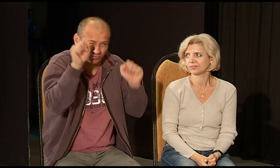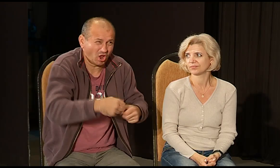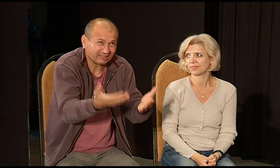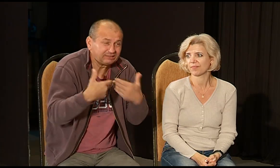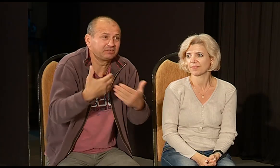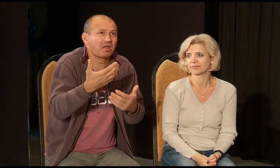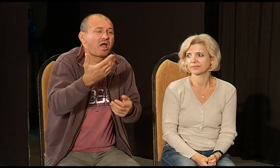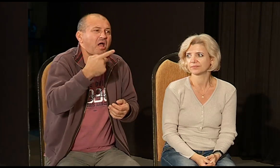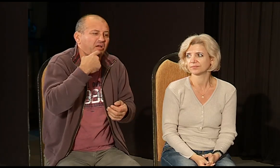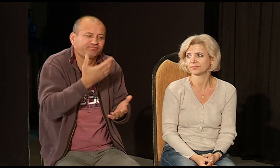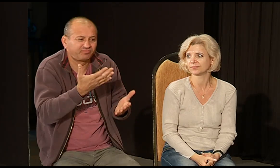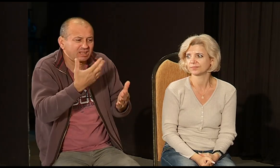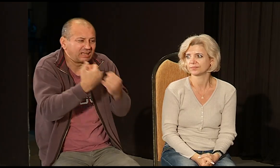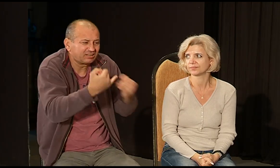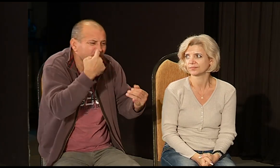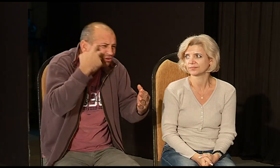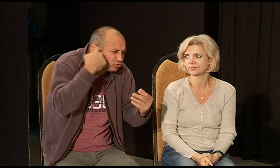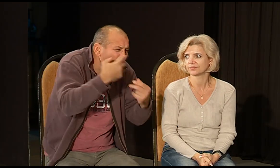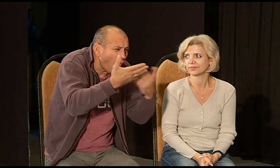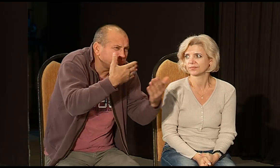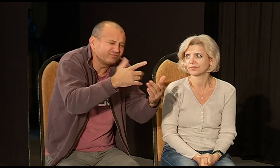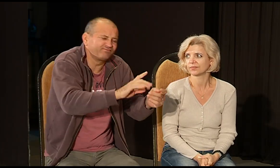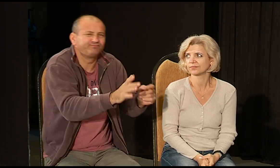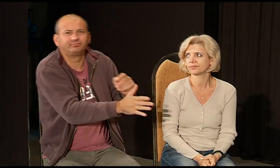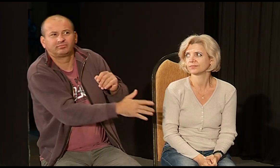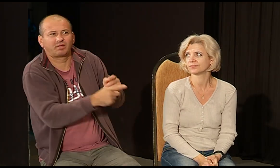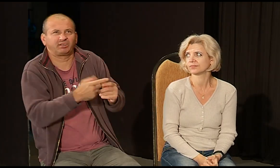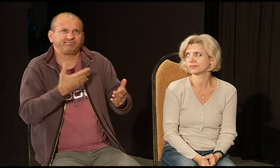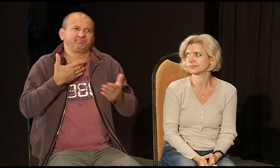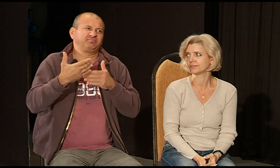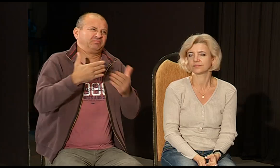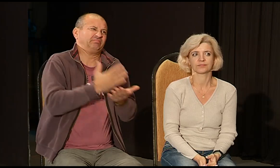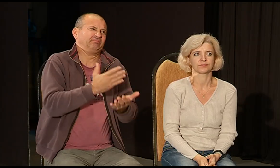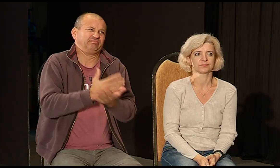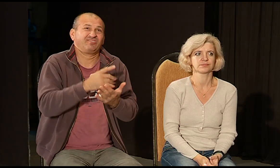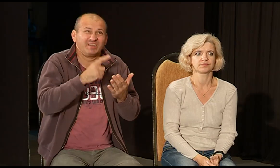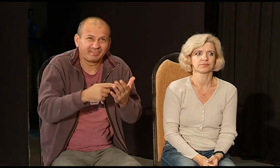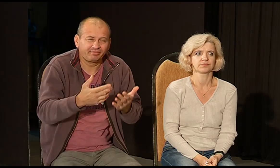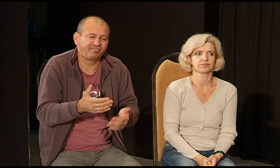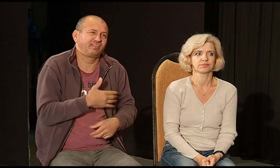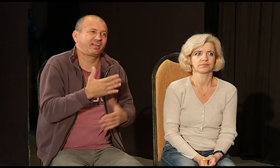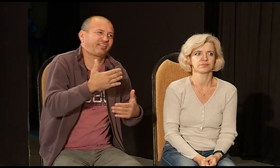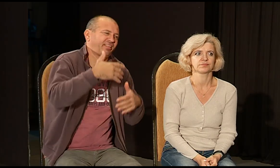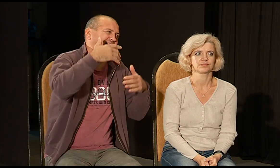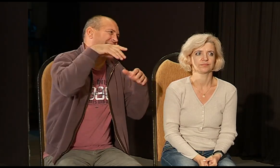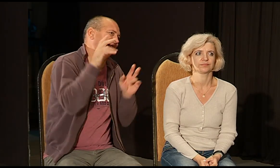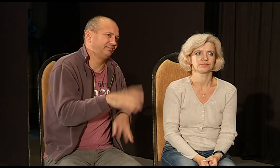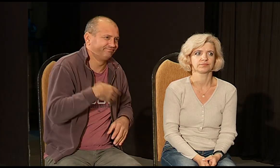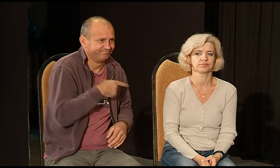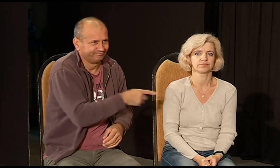start înțeleg, evită să-i primească la lucru, că bănuiesc, fără ca să-și dea seama dacă